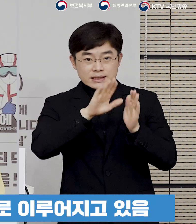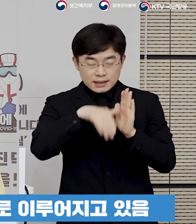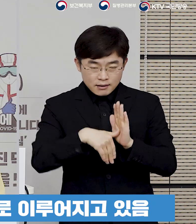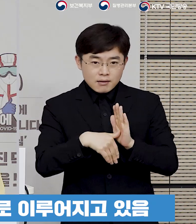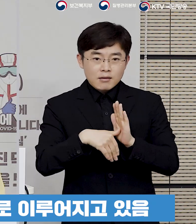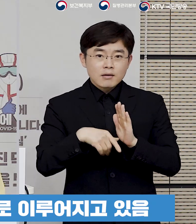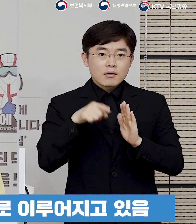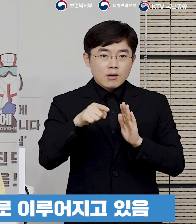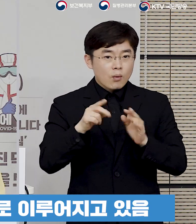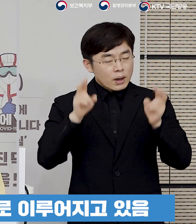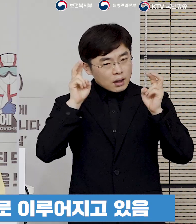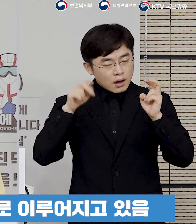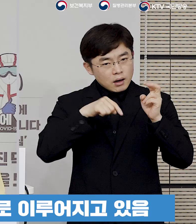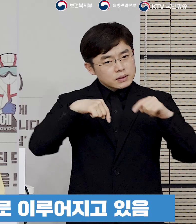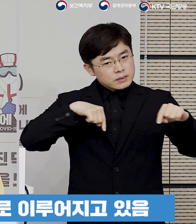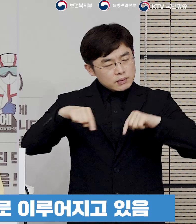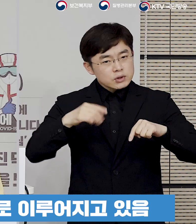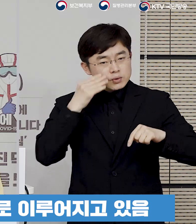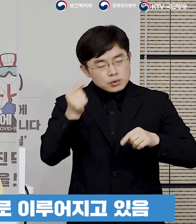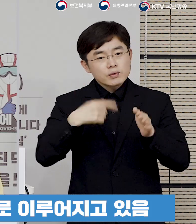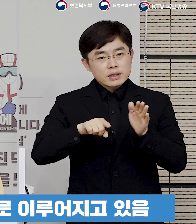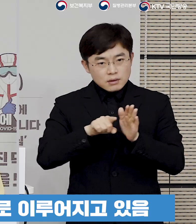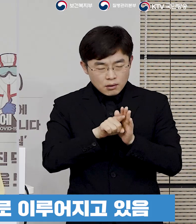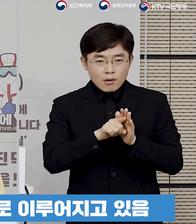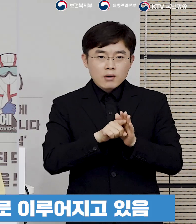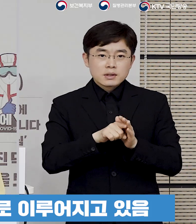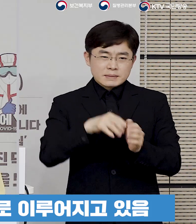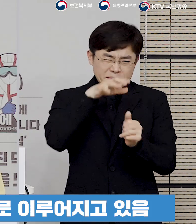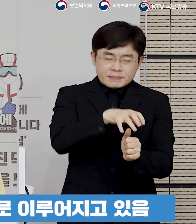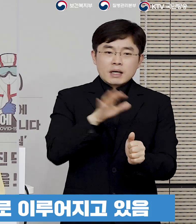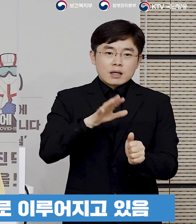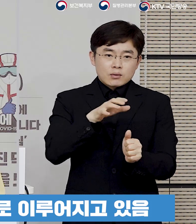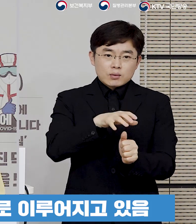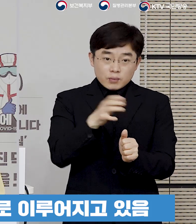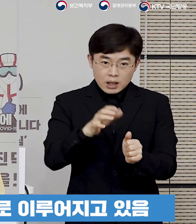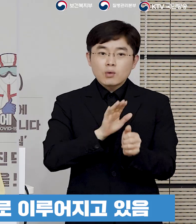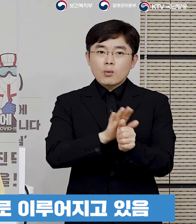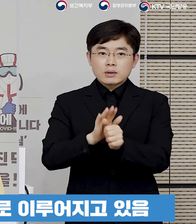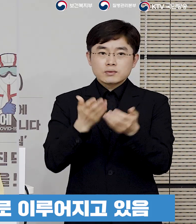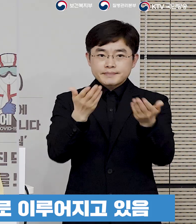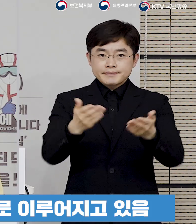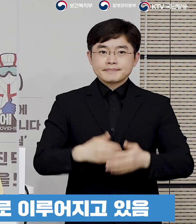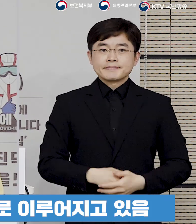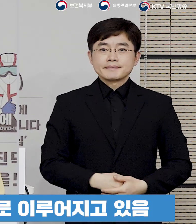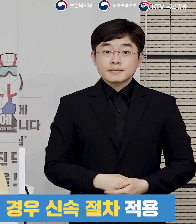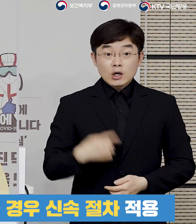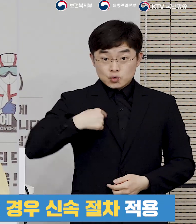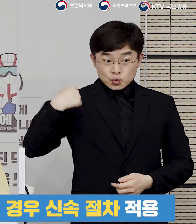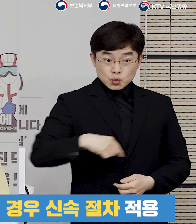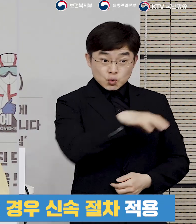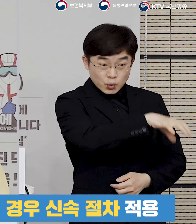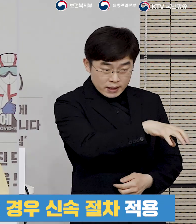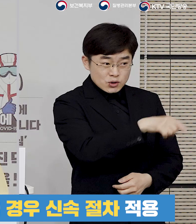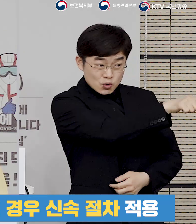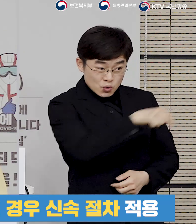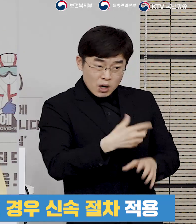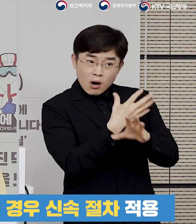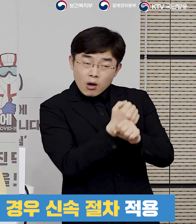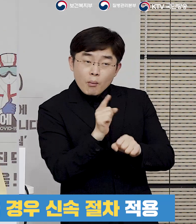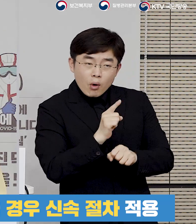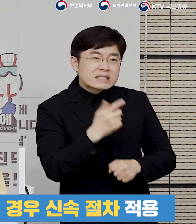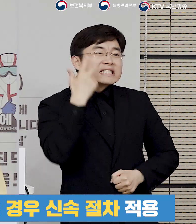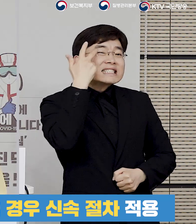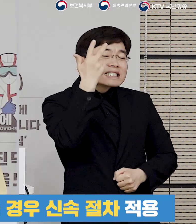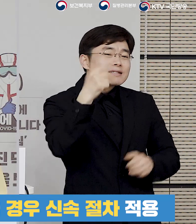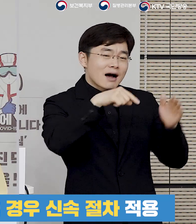감시로 일단 어느 정도 제한적이나마 일단 기업 활동이 좀 보장될 수 있도록 하고 있다라는 말씀을 드리겠습니다. 중국은 이제 신속 트랙은